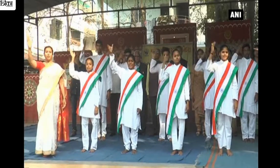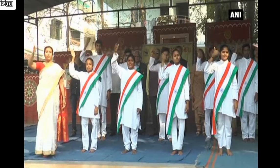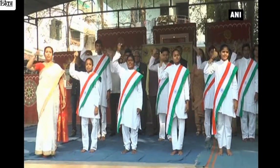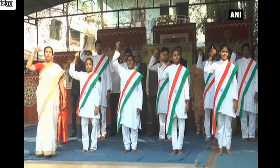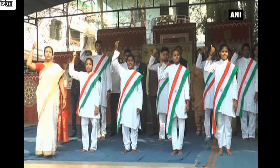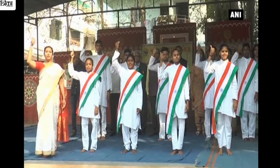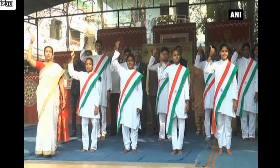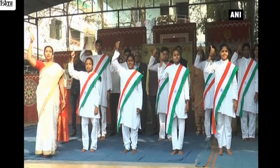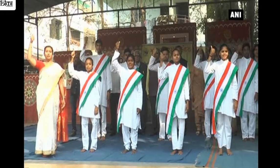कर दो